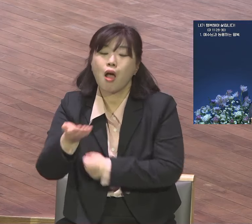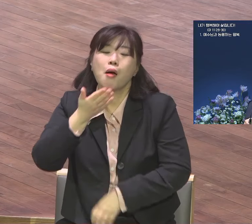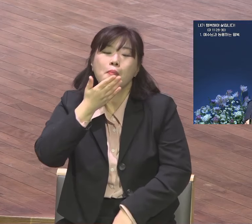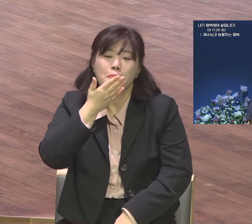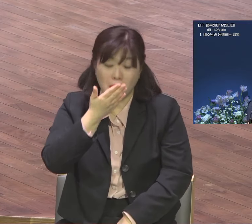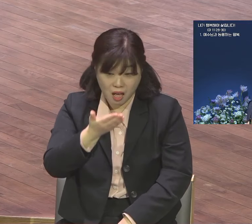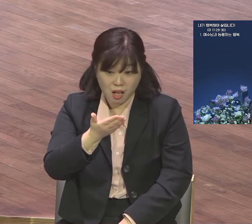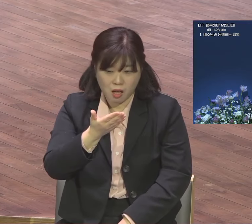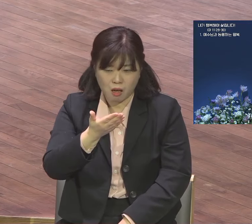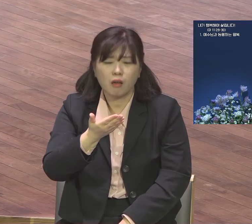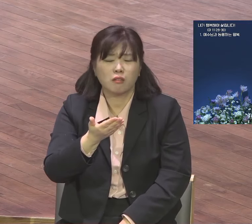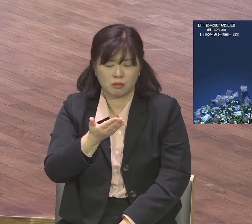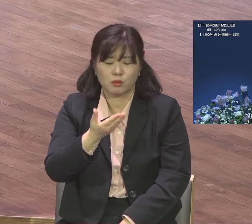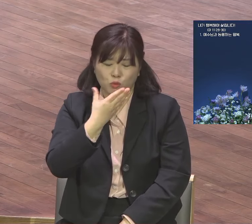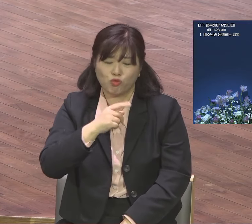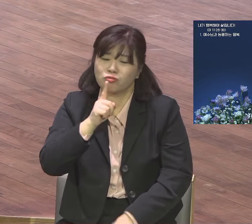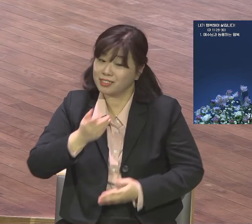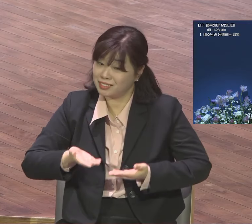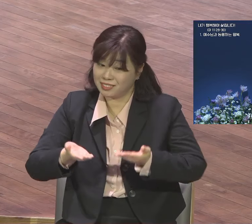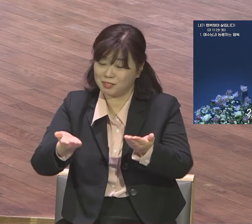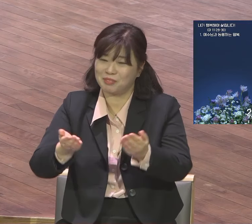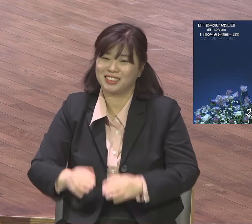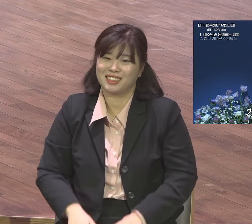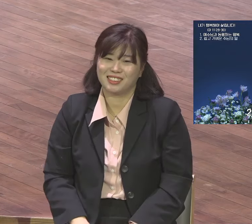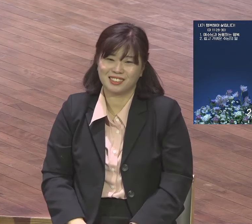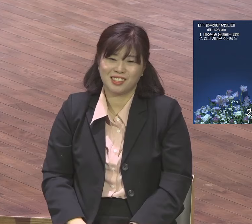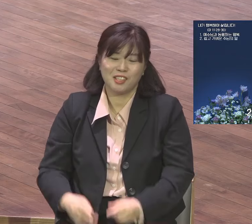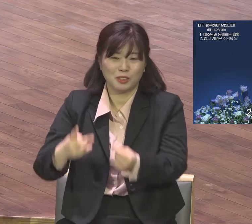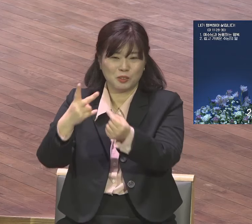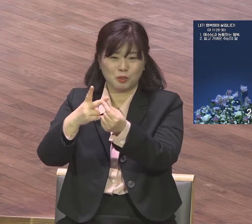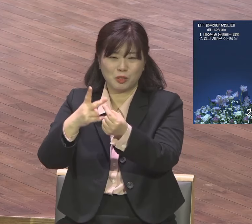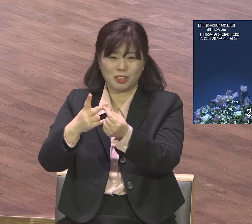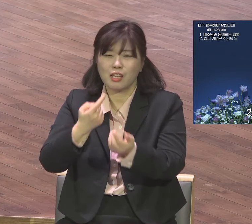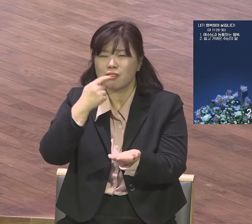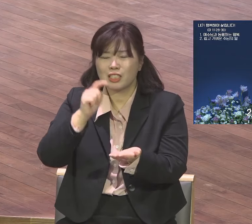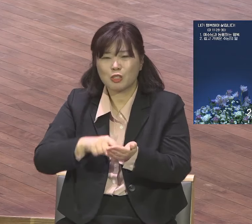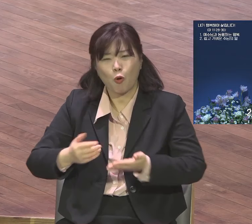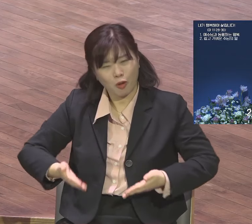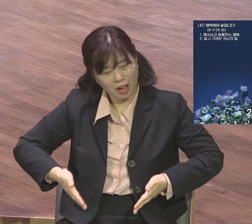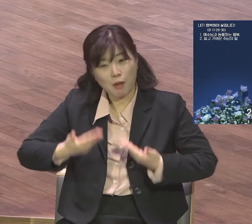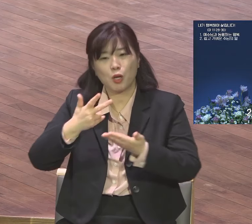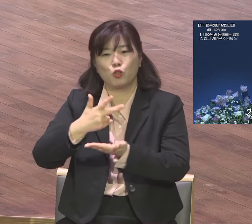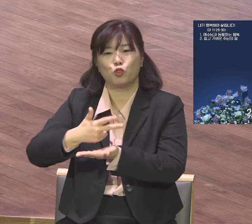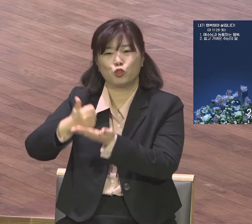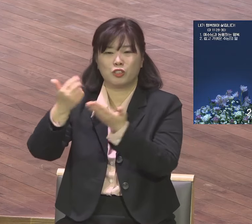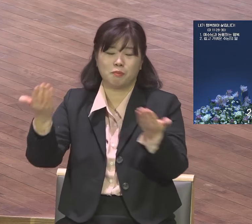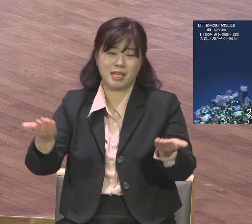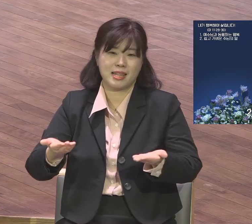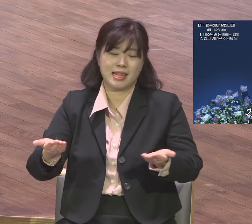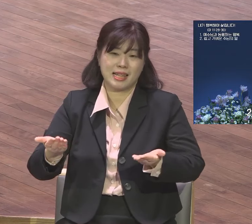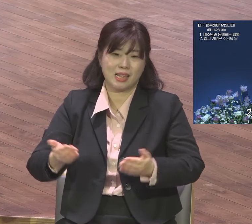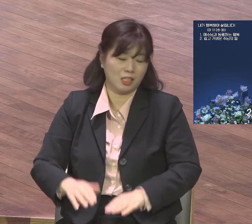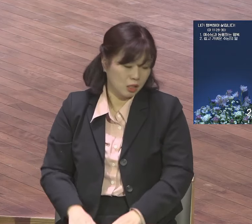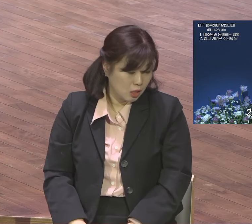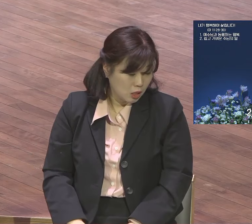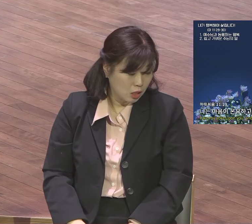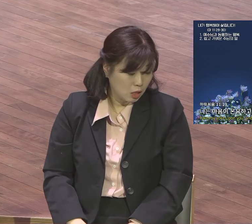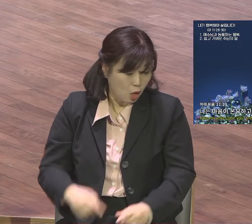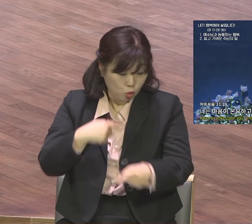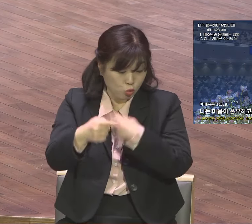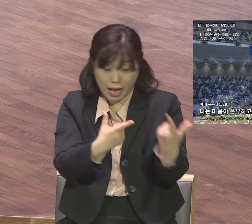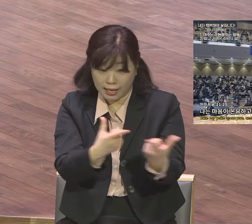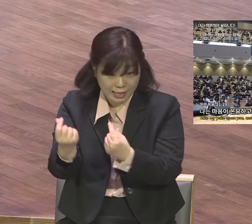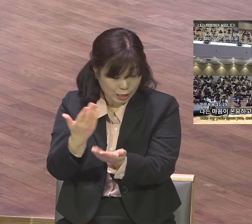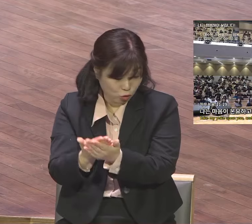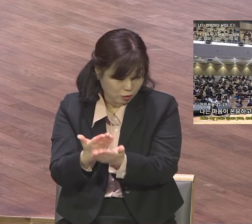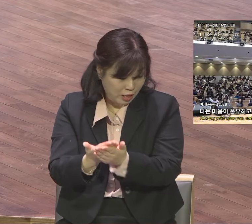축복합니다. 두 번째로 쉽고 가벼운 주님의 일입니다. 우리 29절로 30절 같이